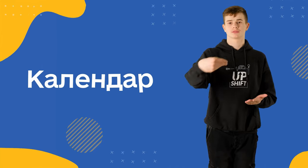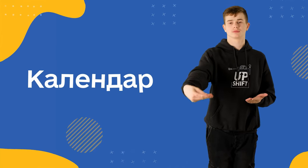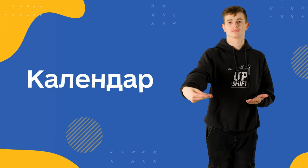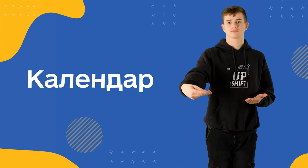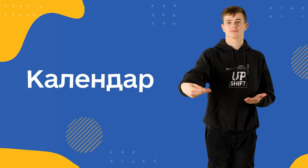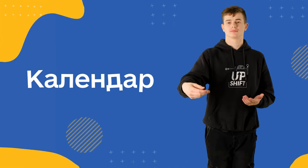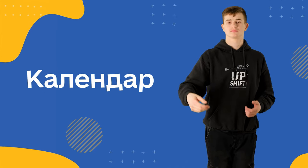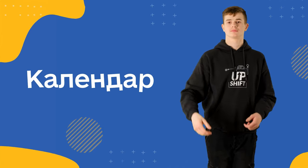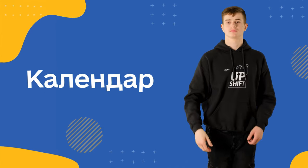Календар.